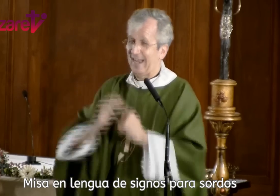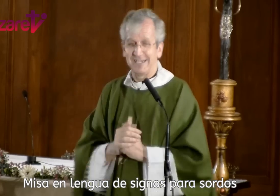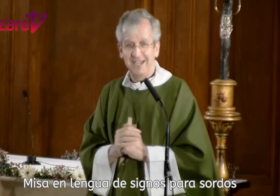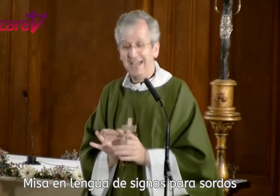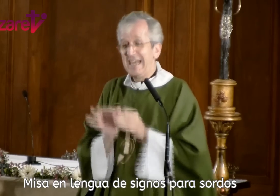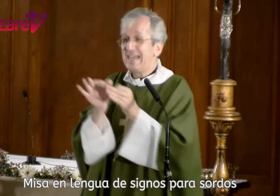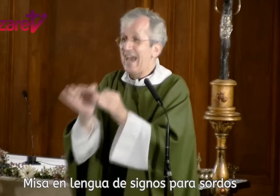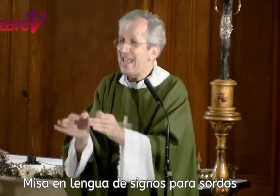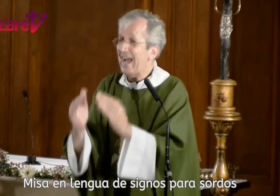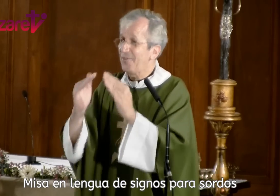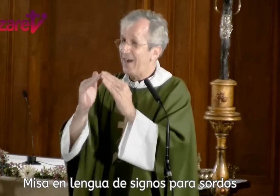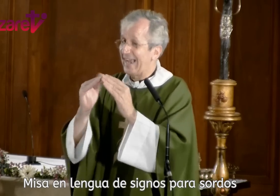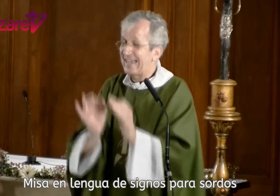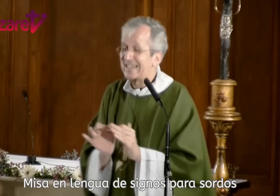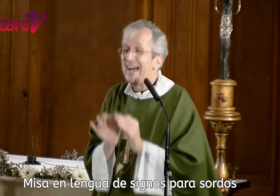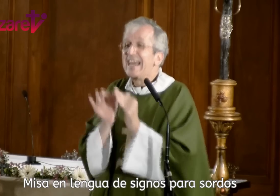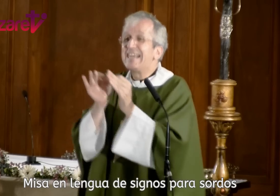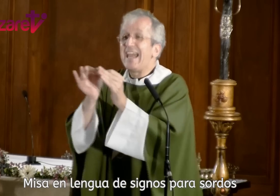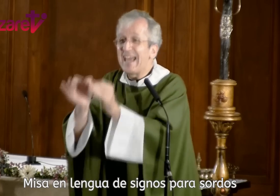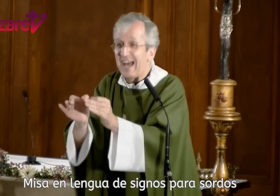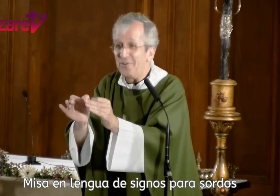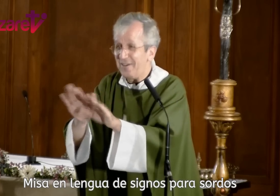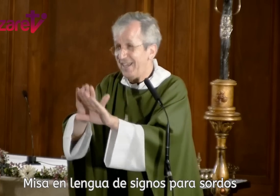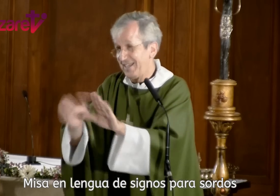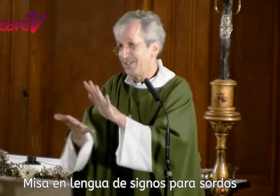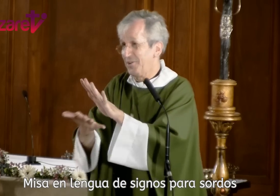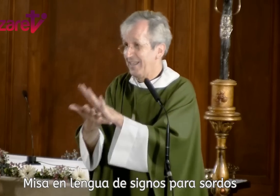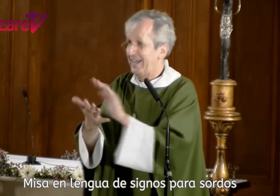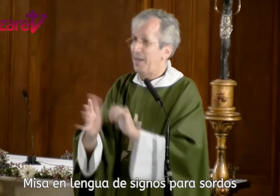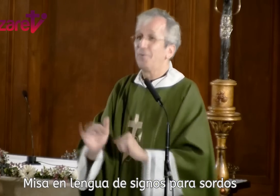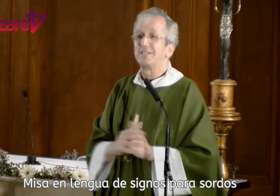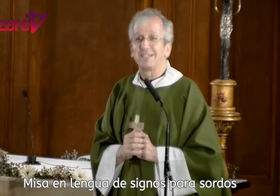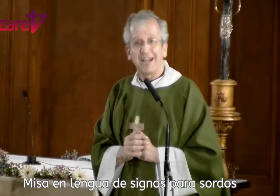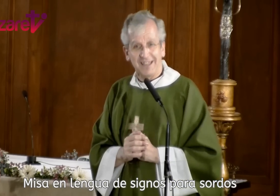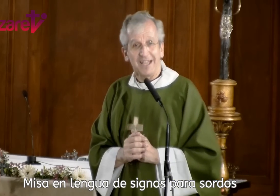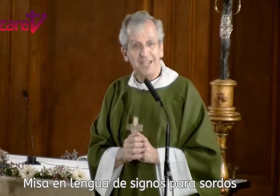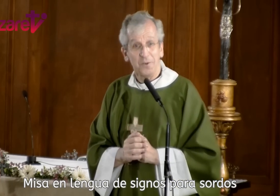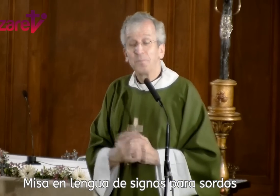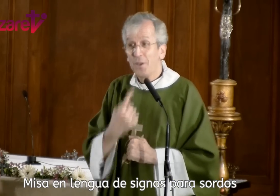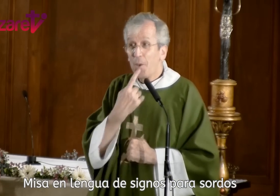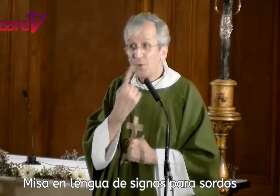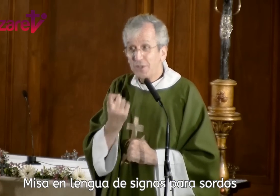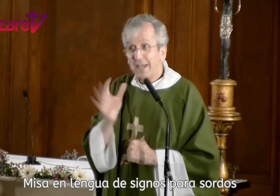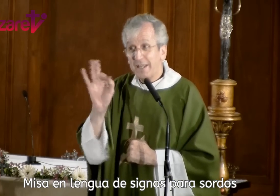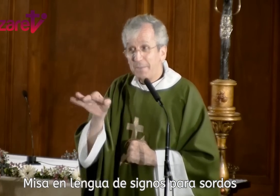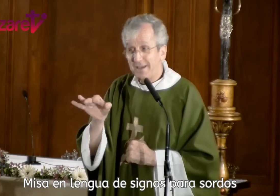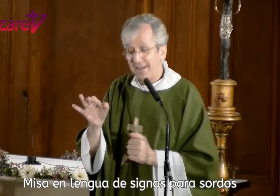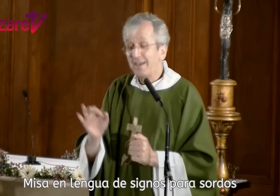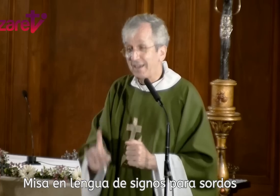casa, ya he llegado a casa, ya he llegado, ya puedes estar tranquilo. Pues yo diría también